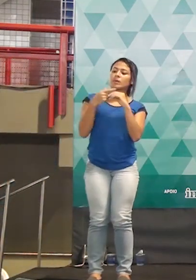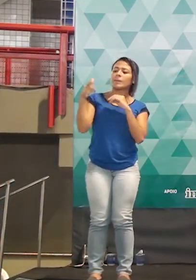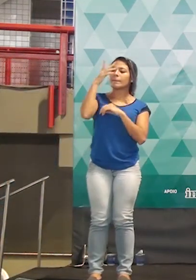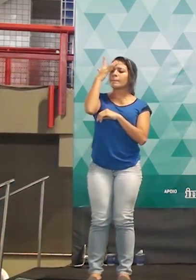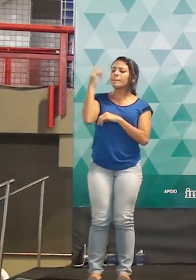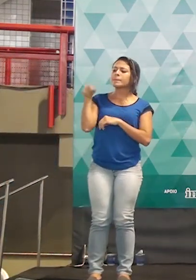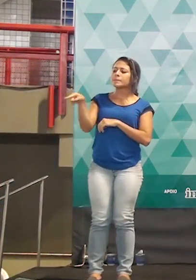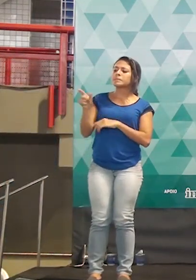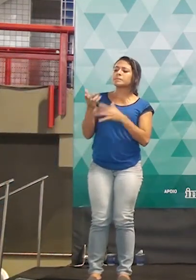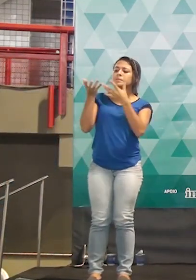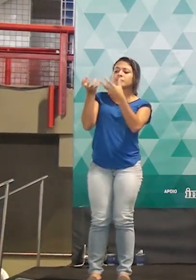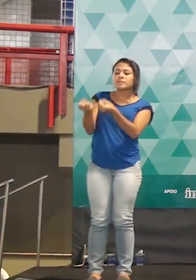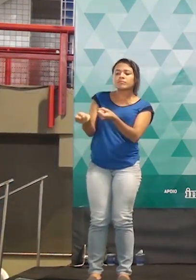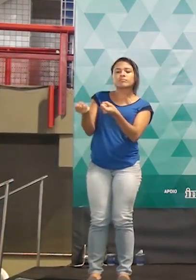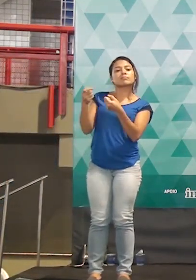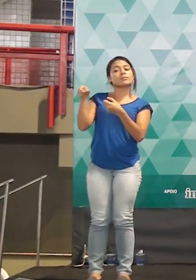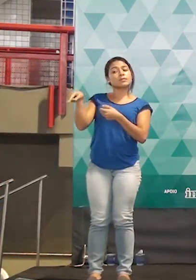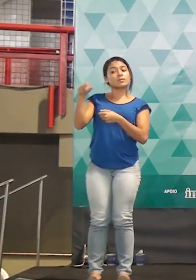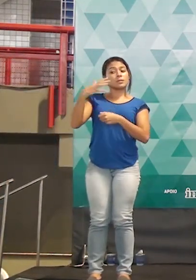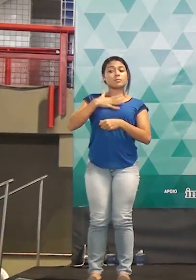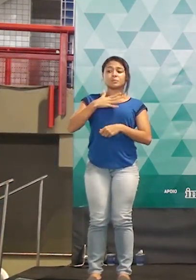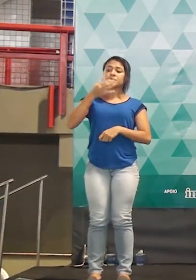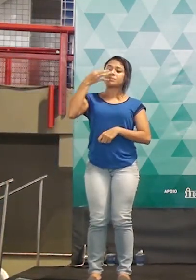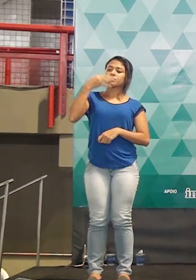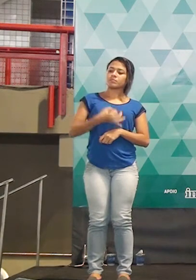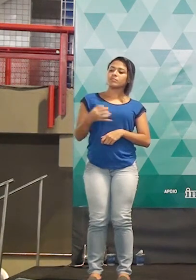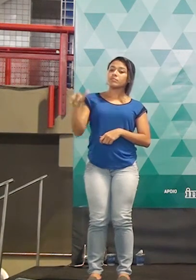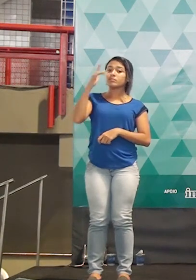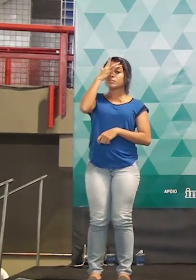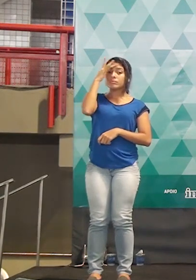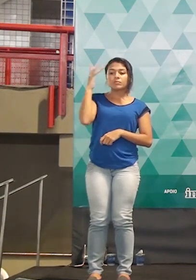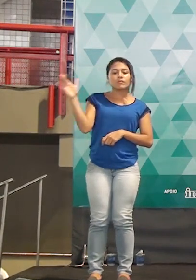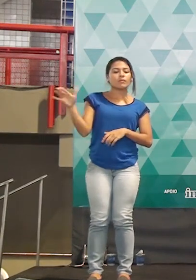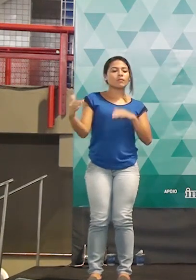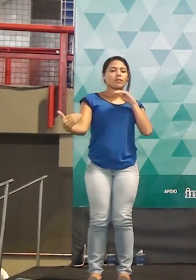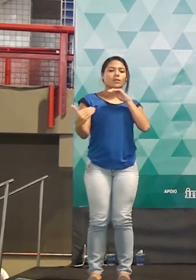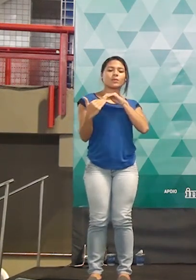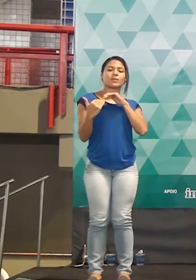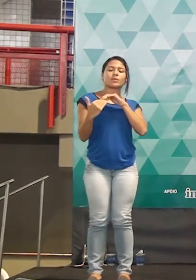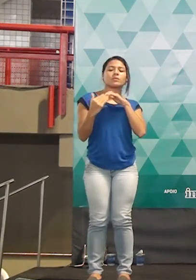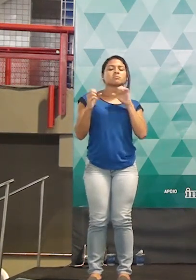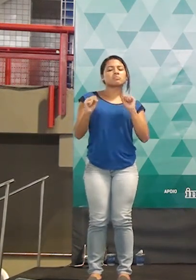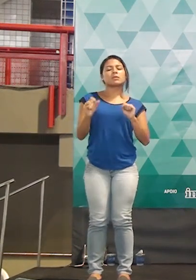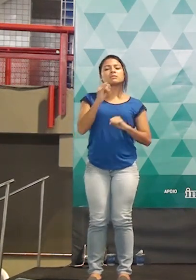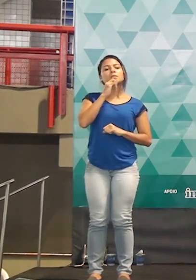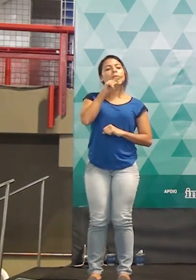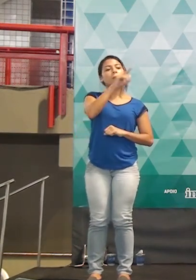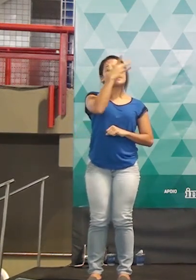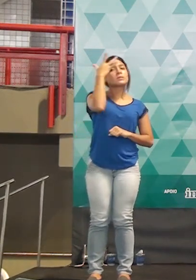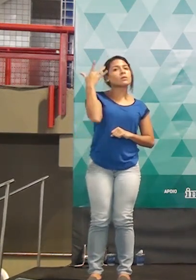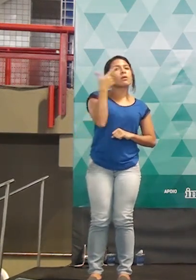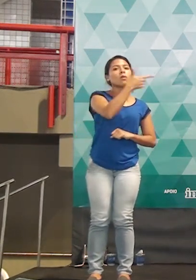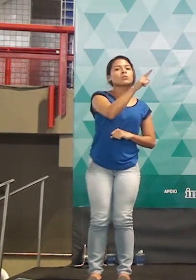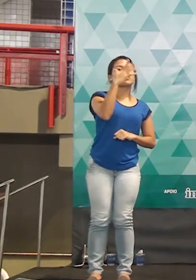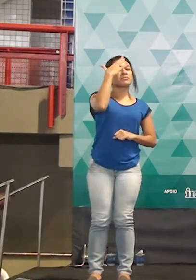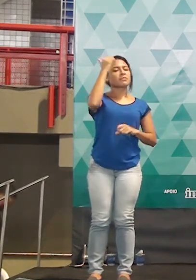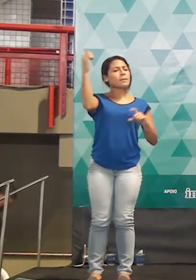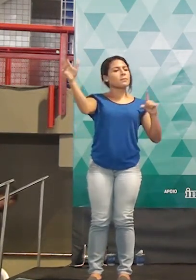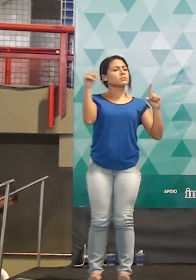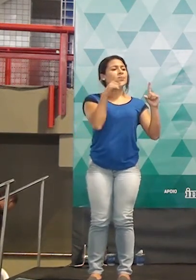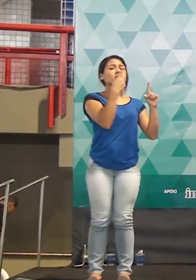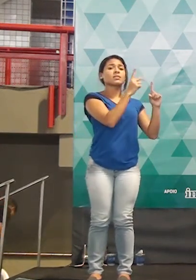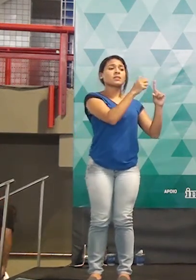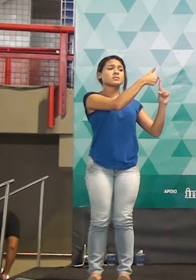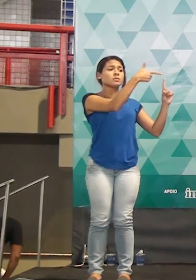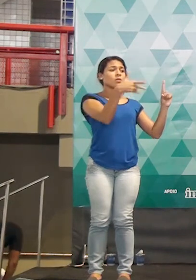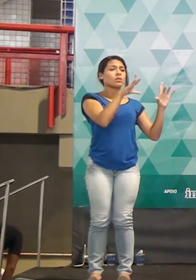certo, usando a frase de alguém famoso. Esse alguém é um pensador, um artista, um poeta, um jornalista.